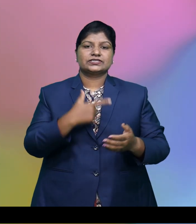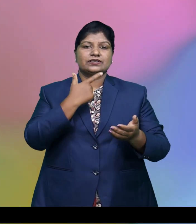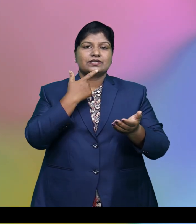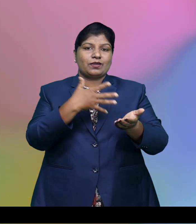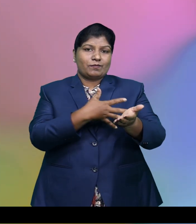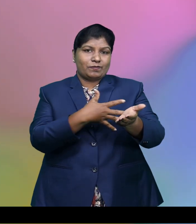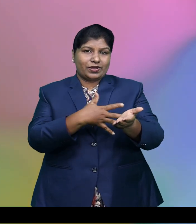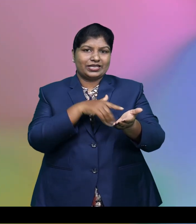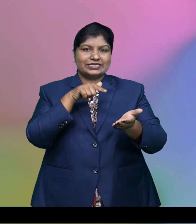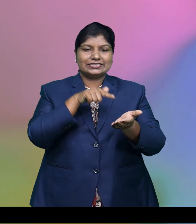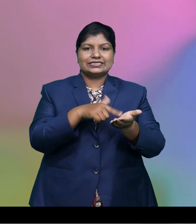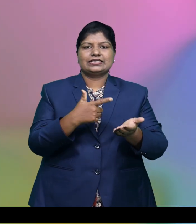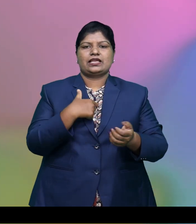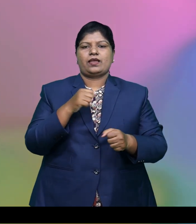రక్తపోటు.